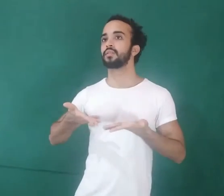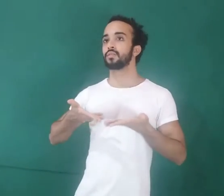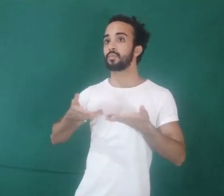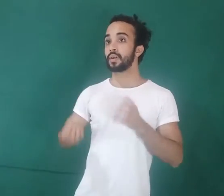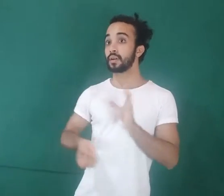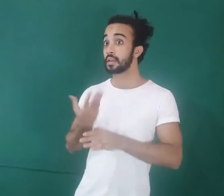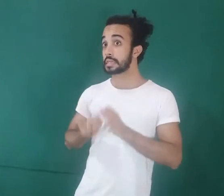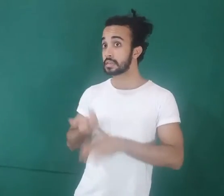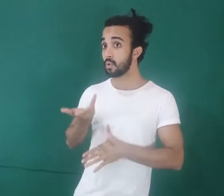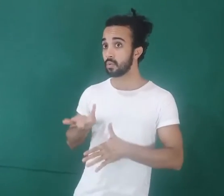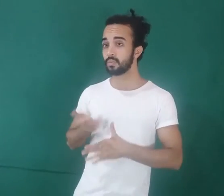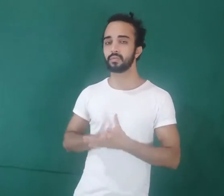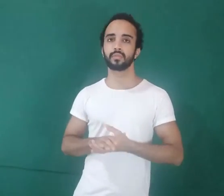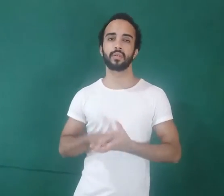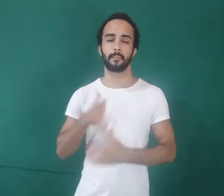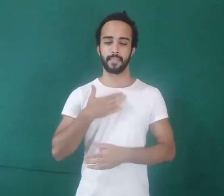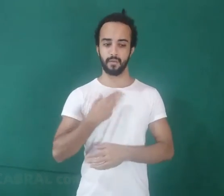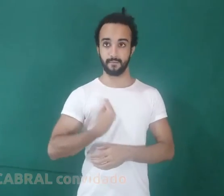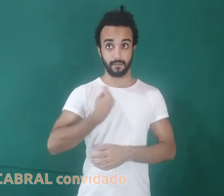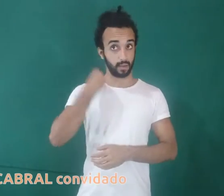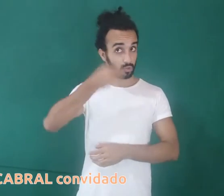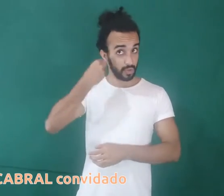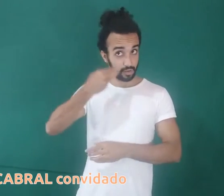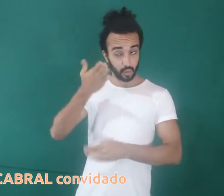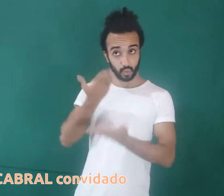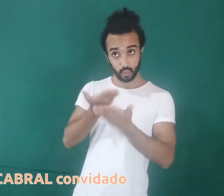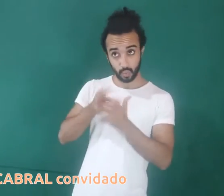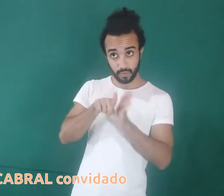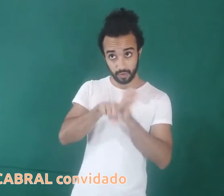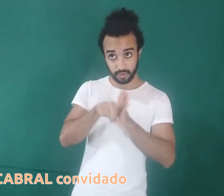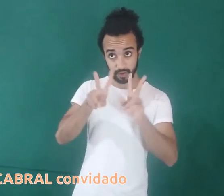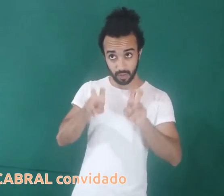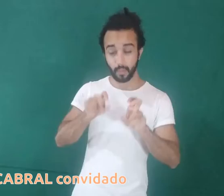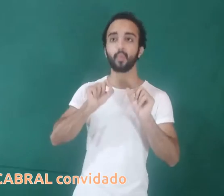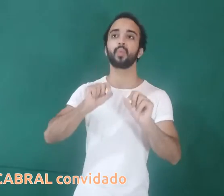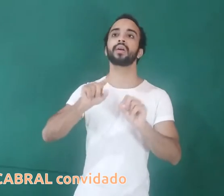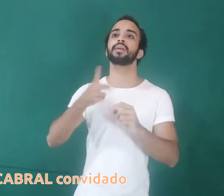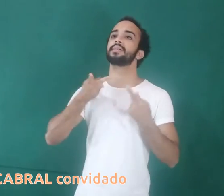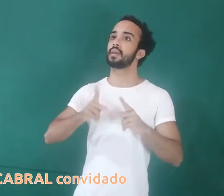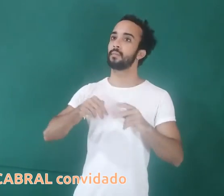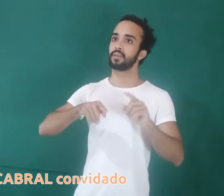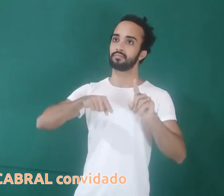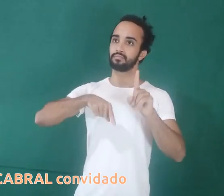Nas minhas vivências, estudos sobre isso, existe sempre uma oscilação entre os lugares de esperança e de